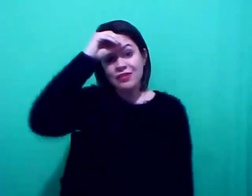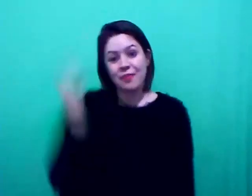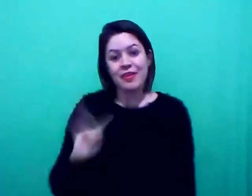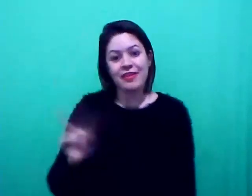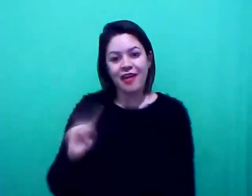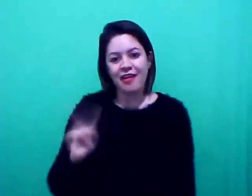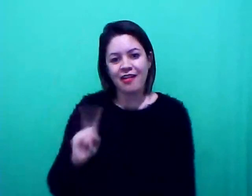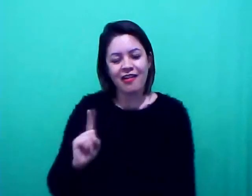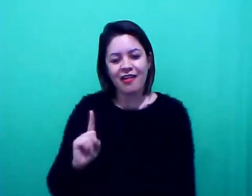Eu não sabia disso.